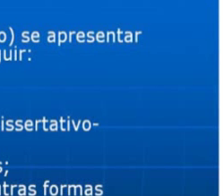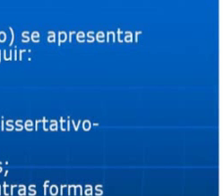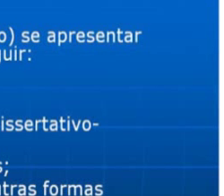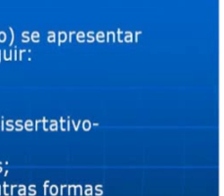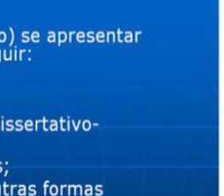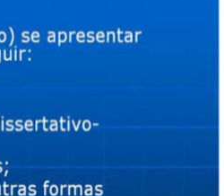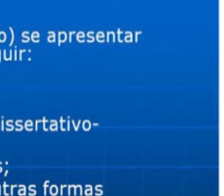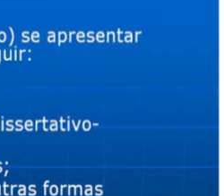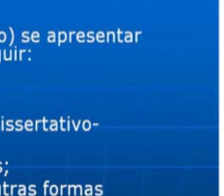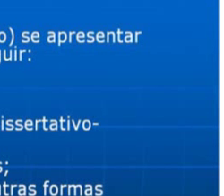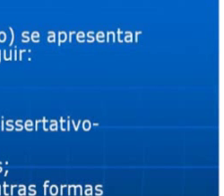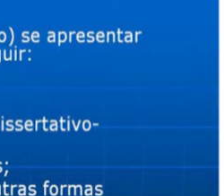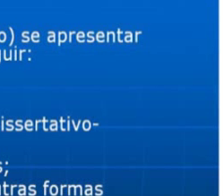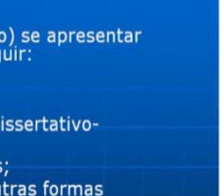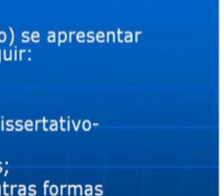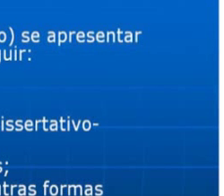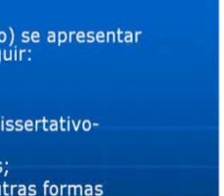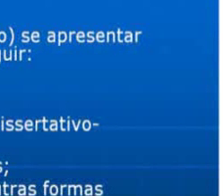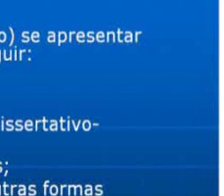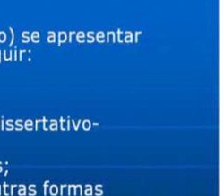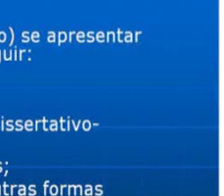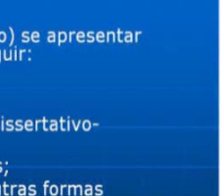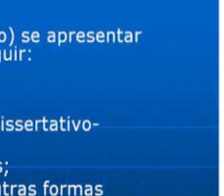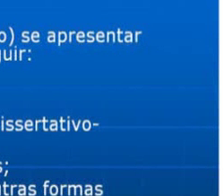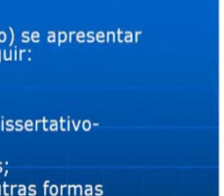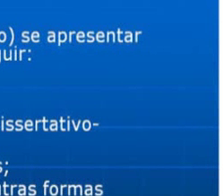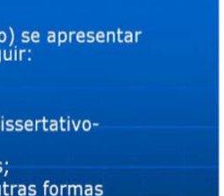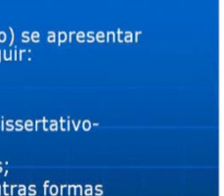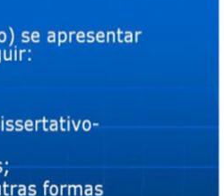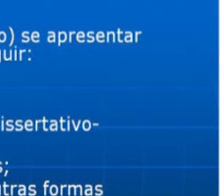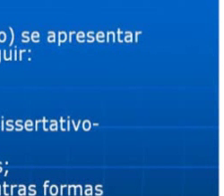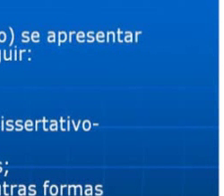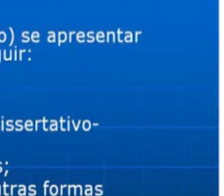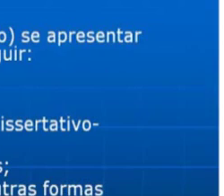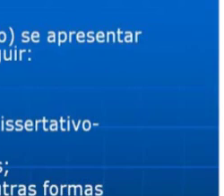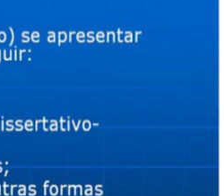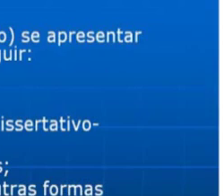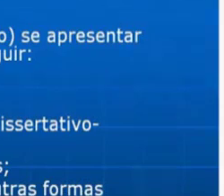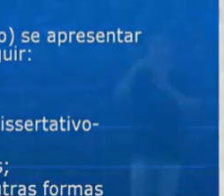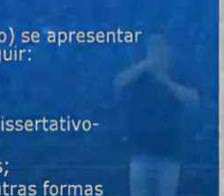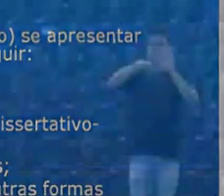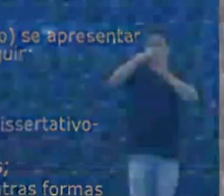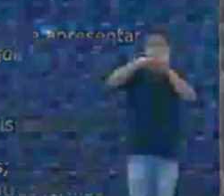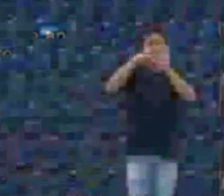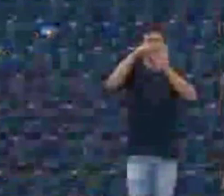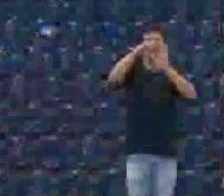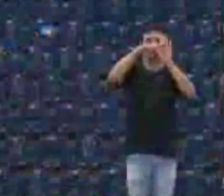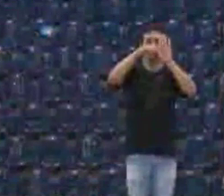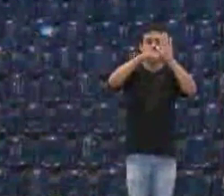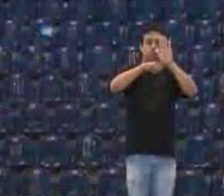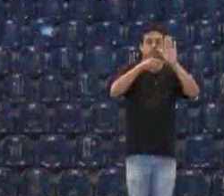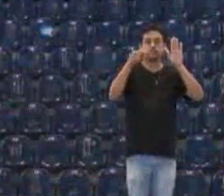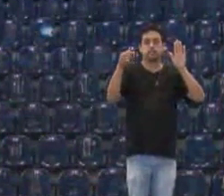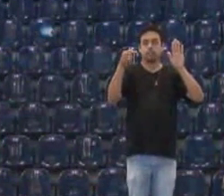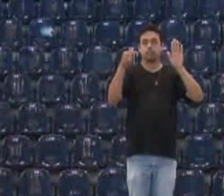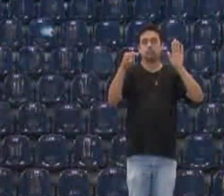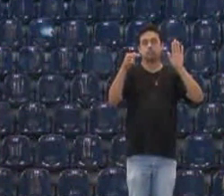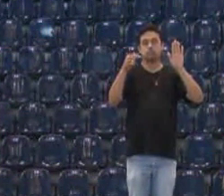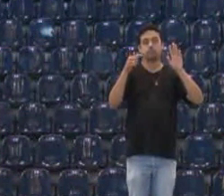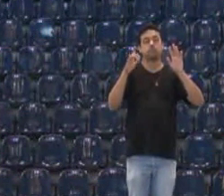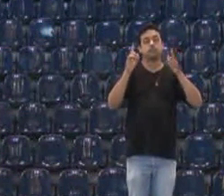Fez um poema, por exemplo. Texto com até 7 linhas. Aí eu queria chamar a atenção de vocês para um